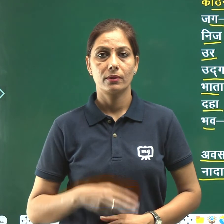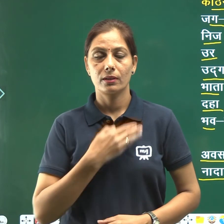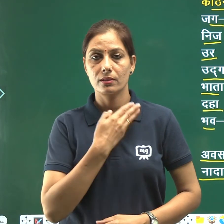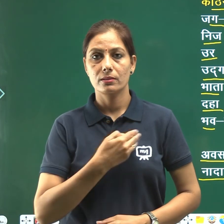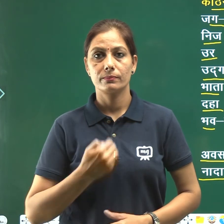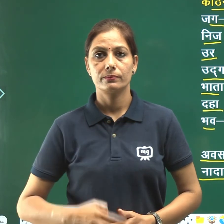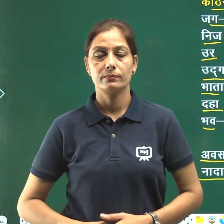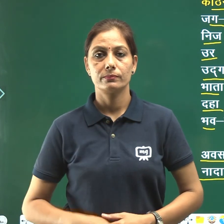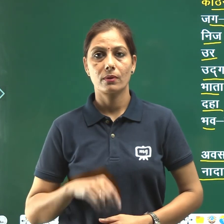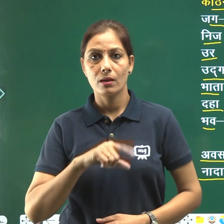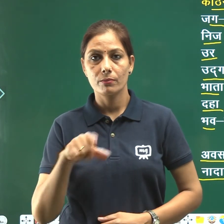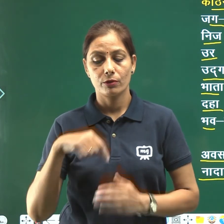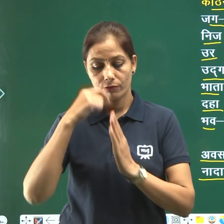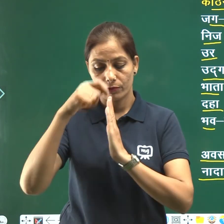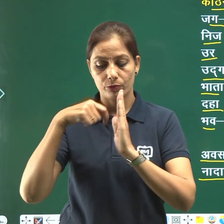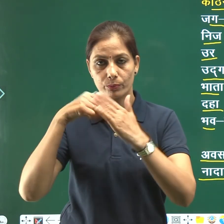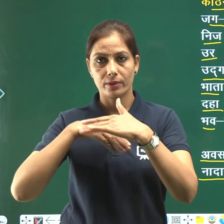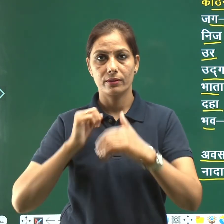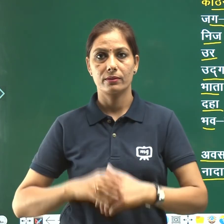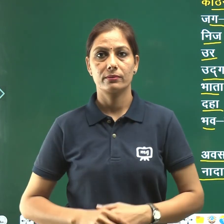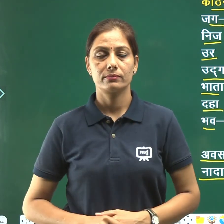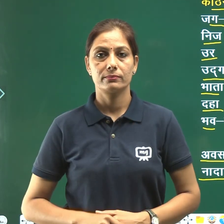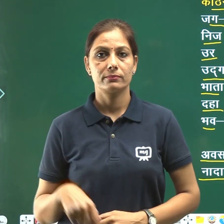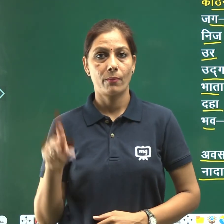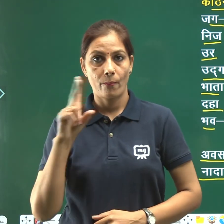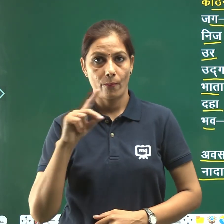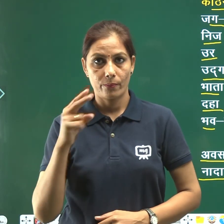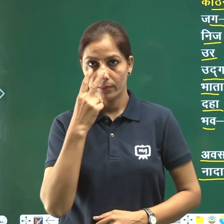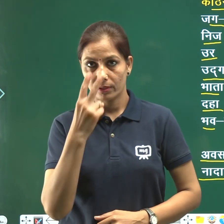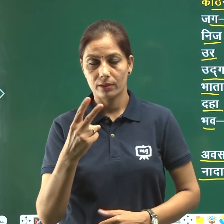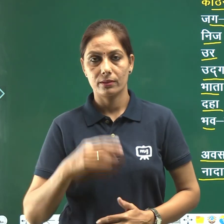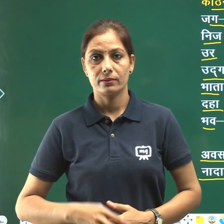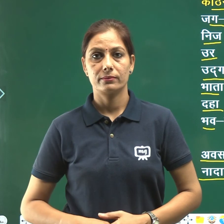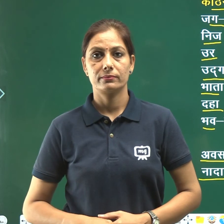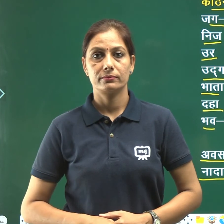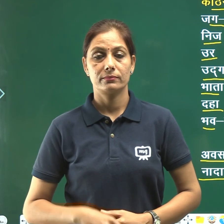इन्हें आप वीडियो में बार बार देखें,